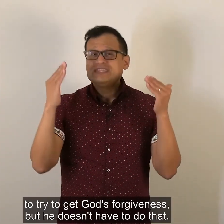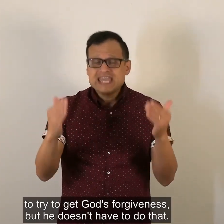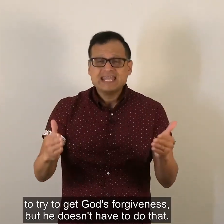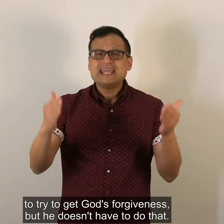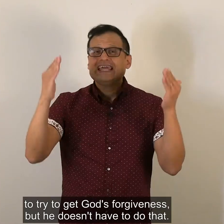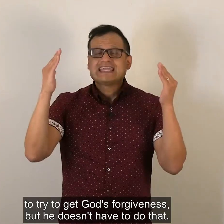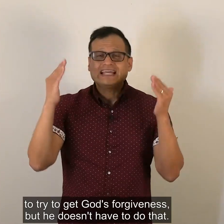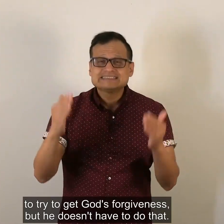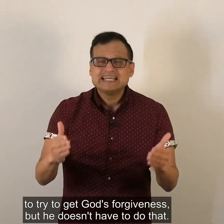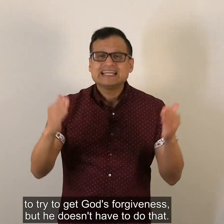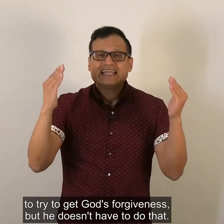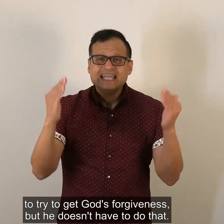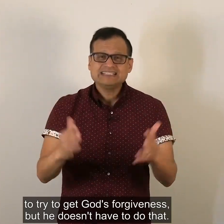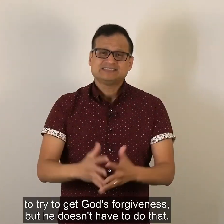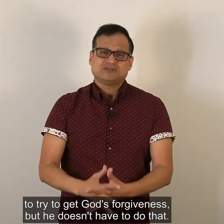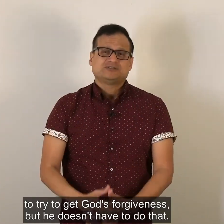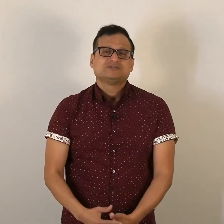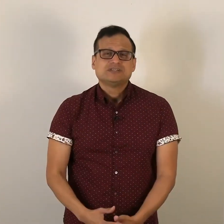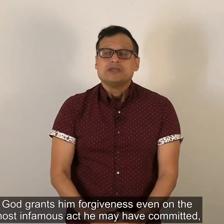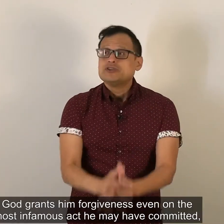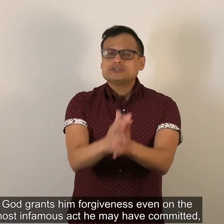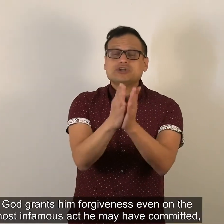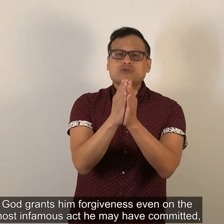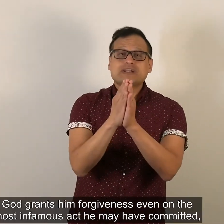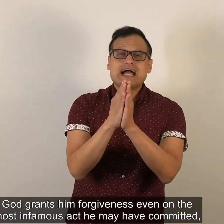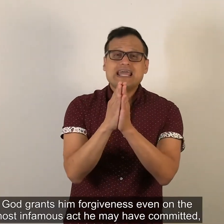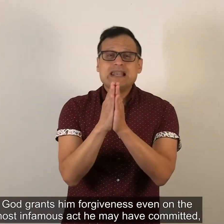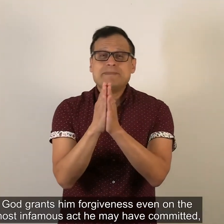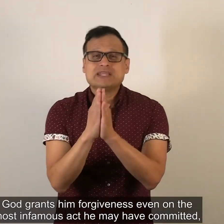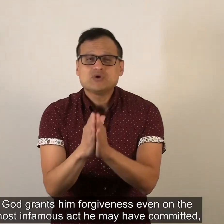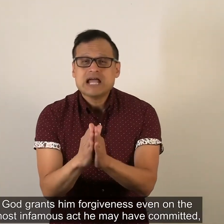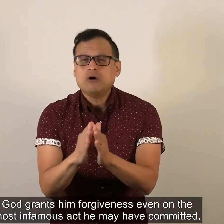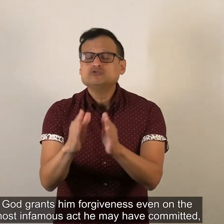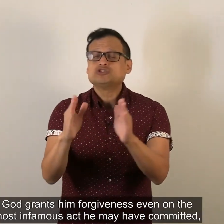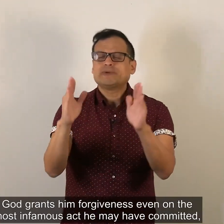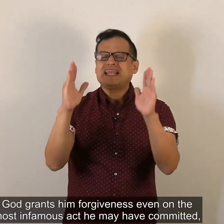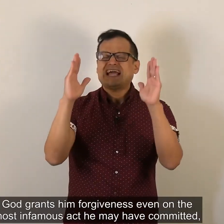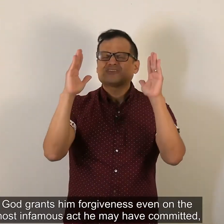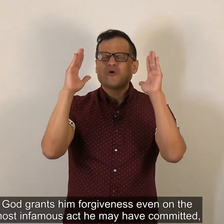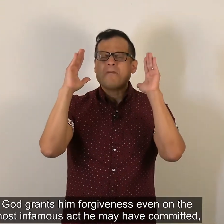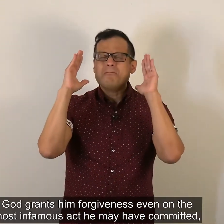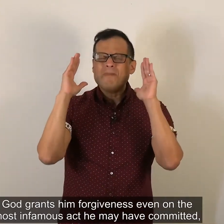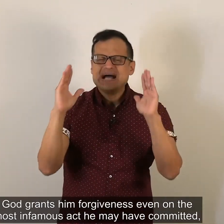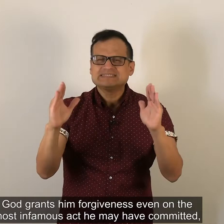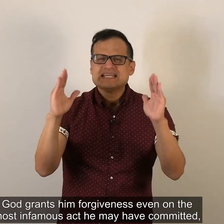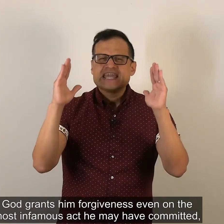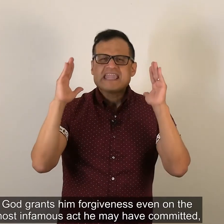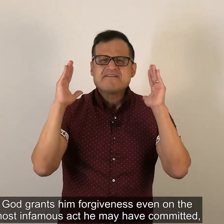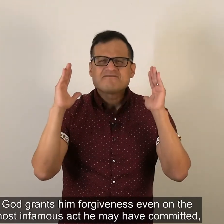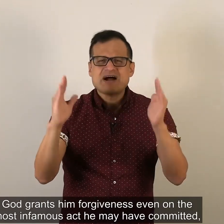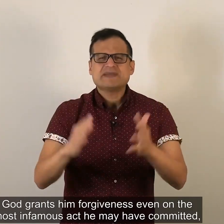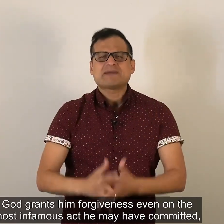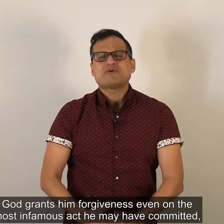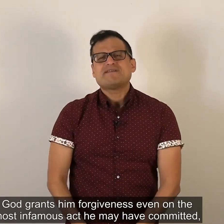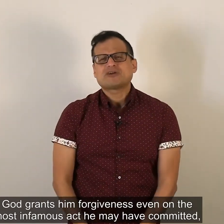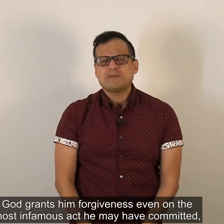tiene que hacer eso. Dios le otorga el perdón aún sobre el acto más infame que pueda haber